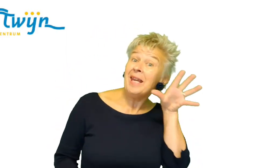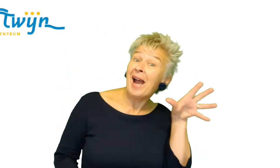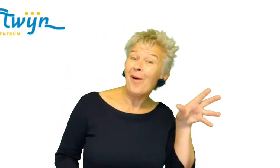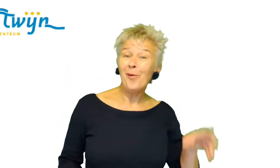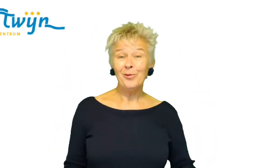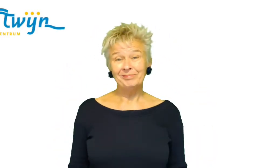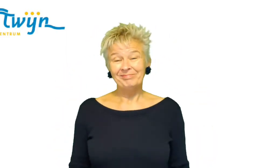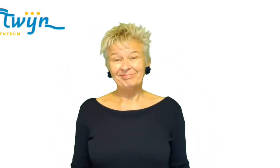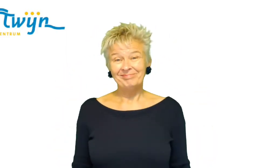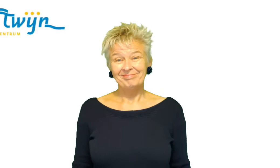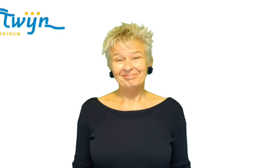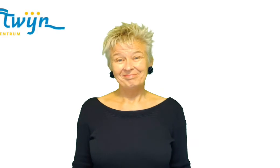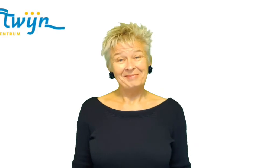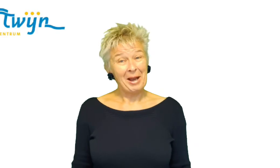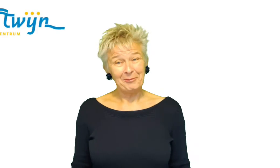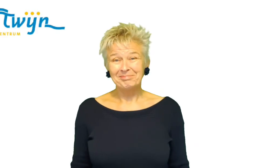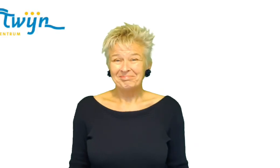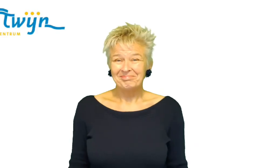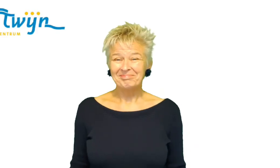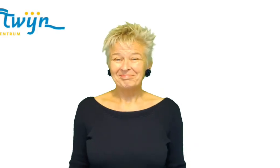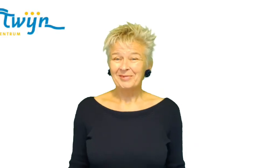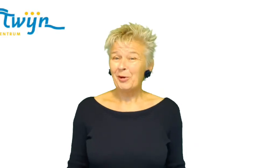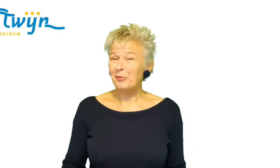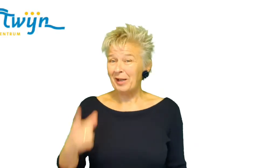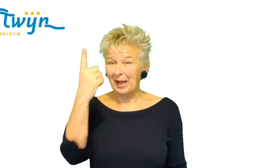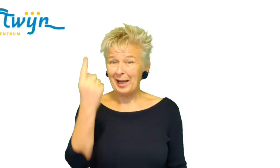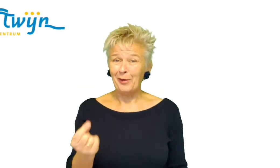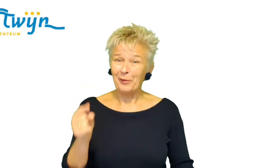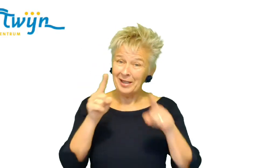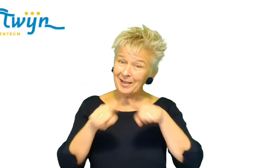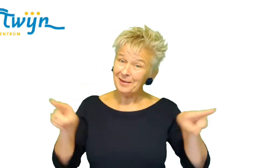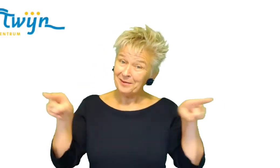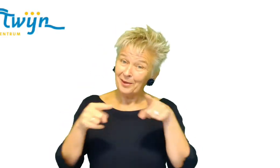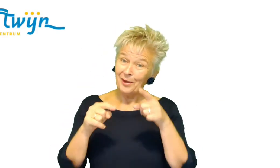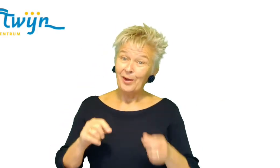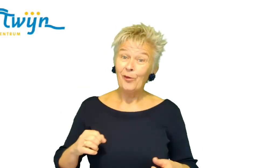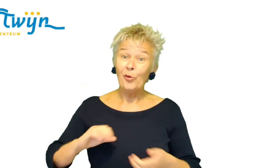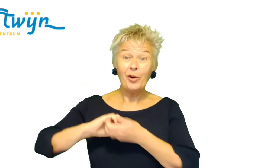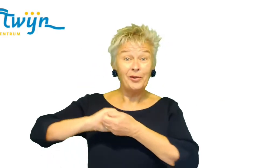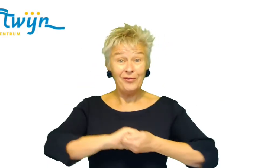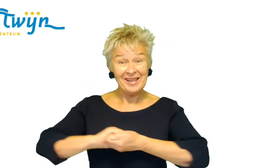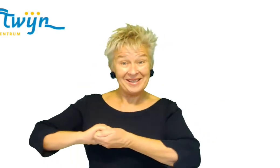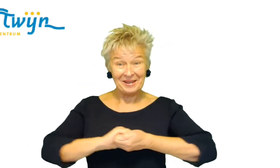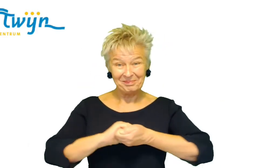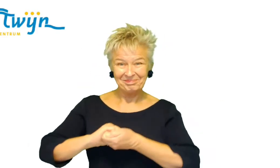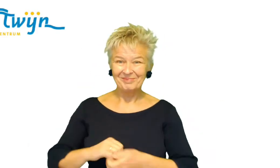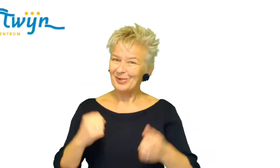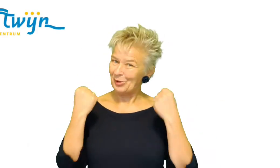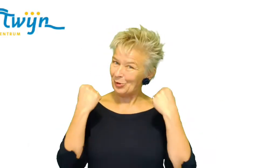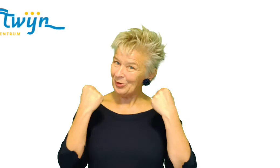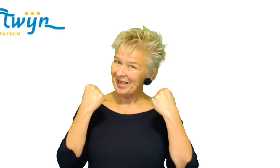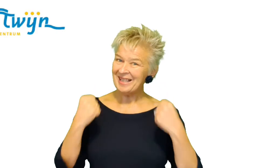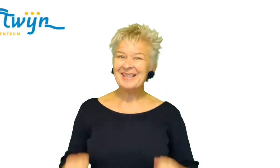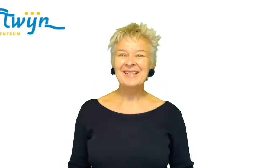miauw. Nou. Gewoon weer een heel leuk liedje voor de winter. Succes!